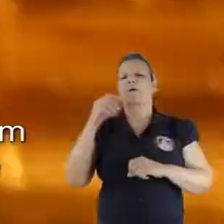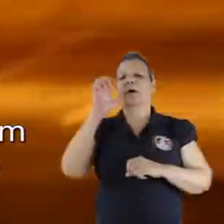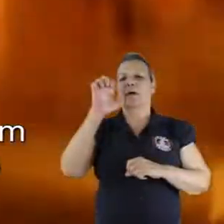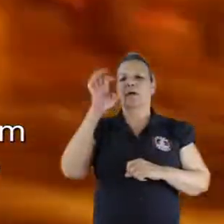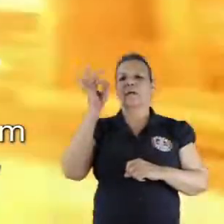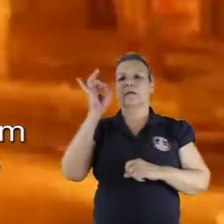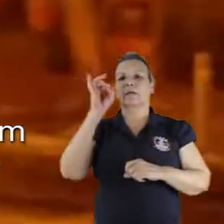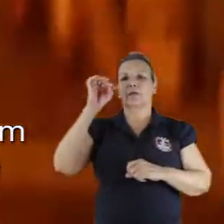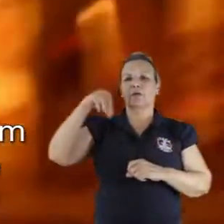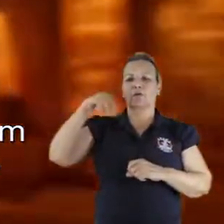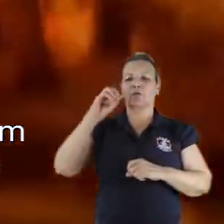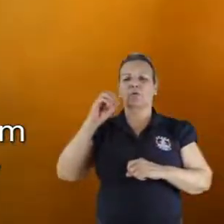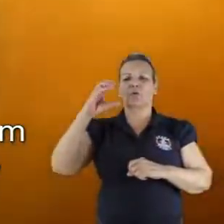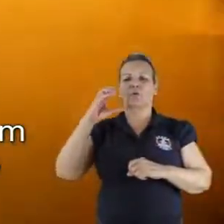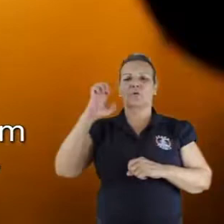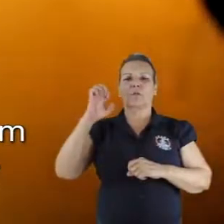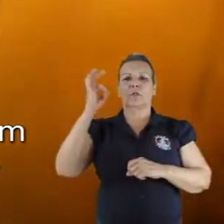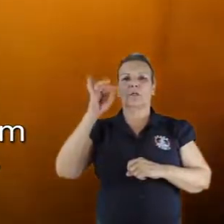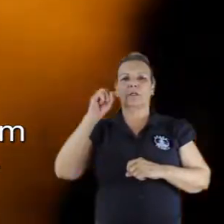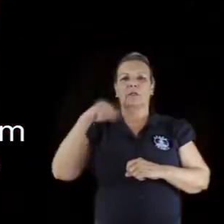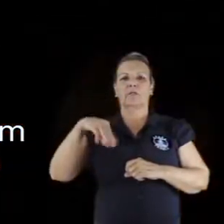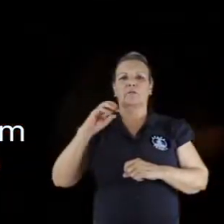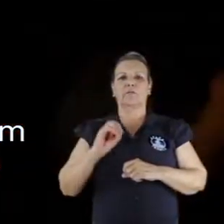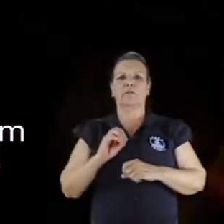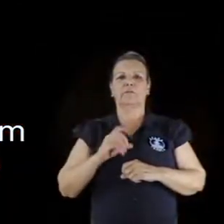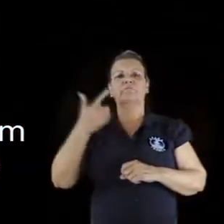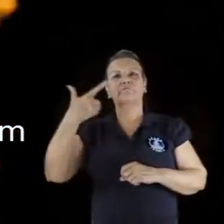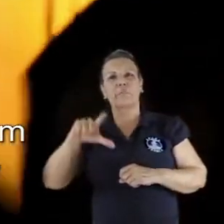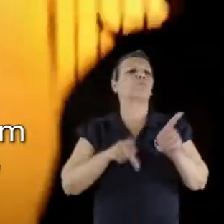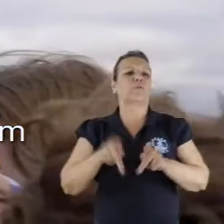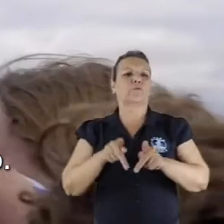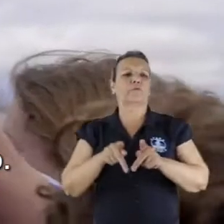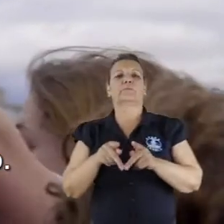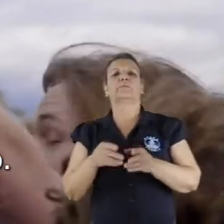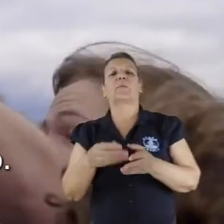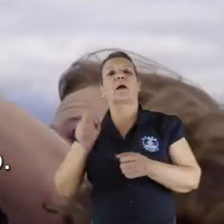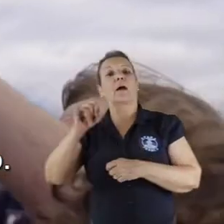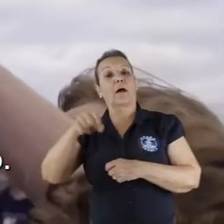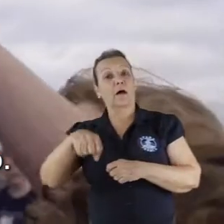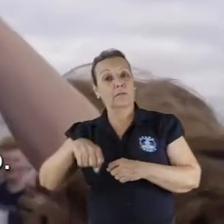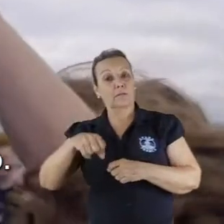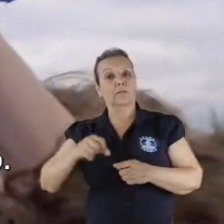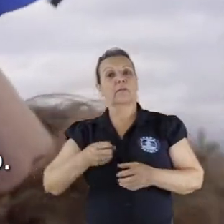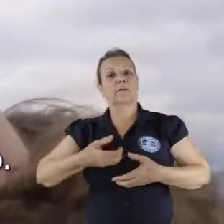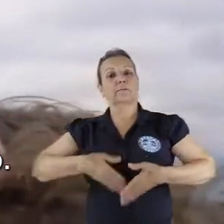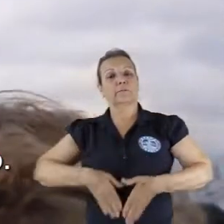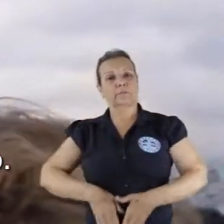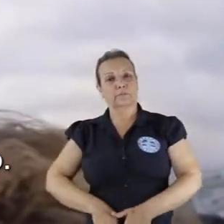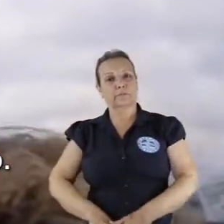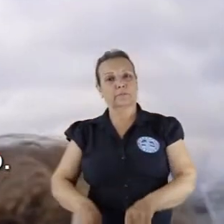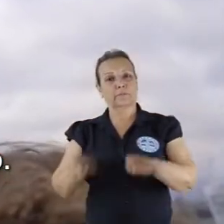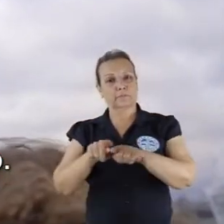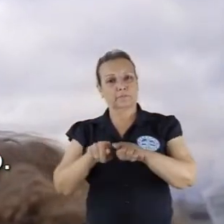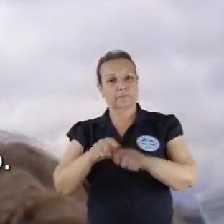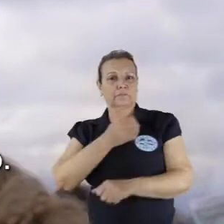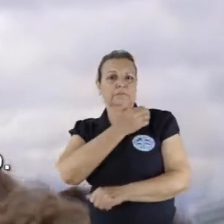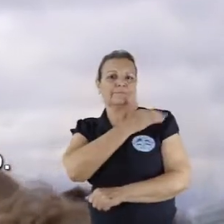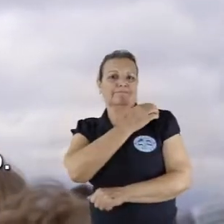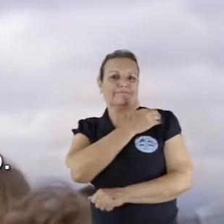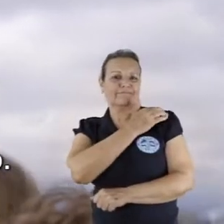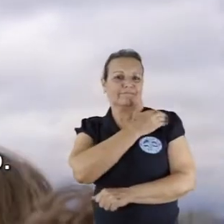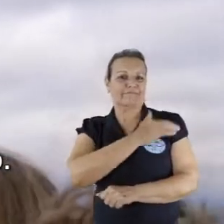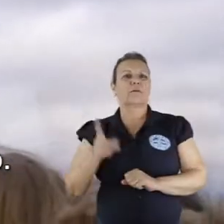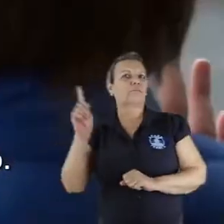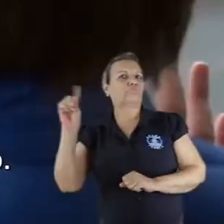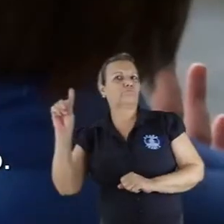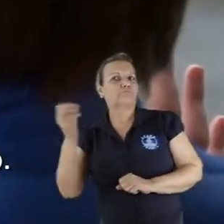Assim nascem os preconceitos. Sem convivência, sem conhecimento, sem aproximação, criam-se a rejeição,